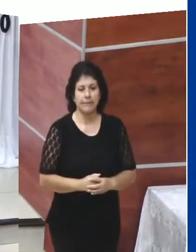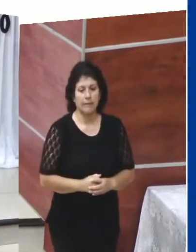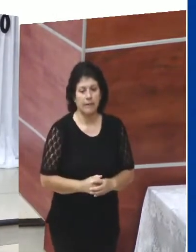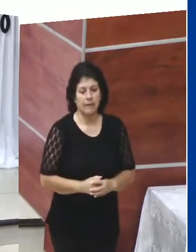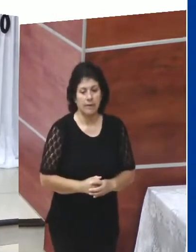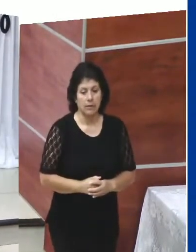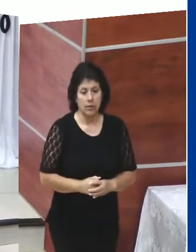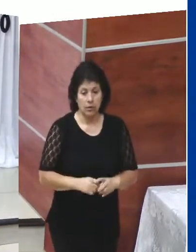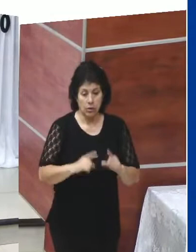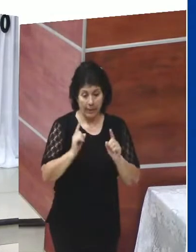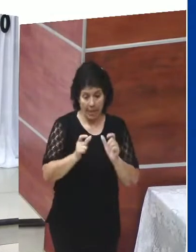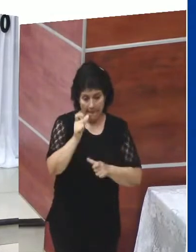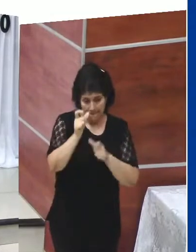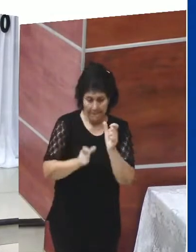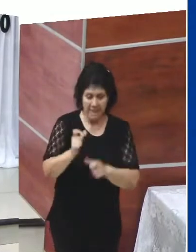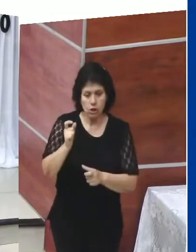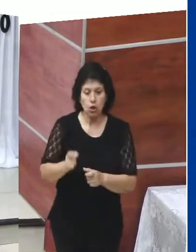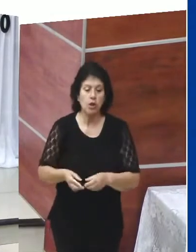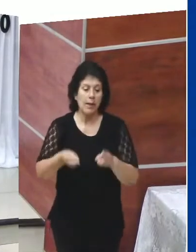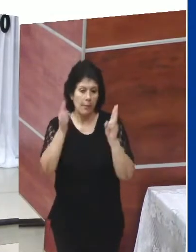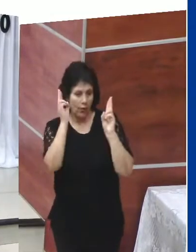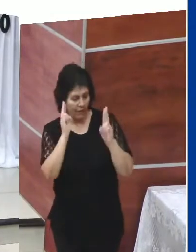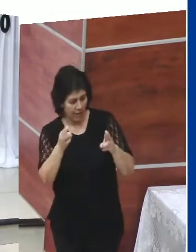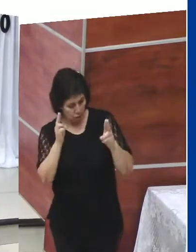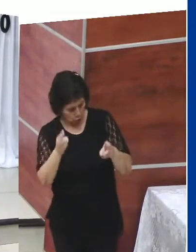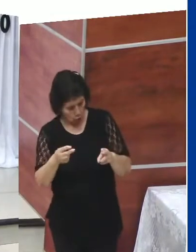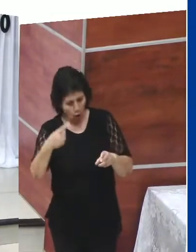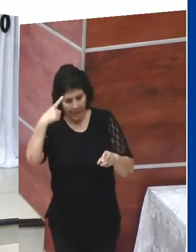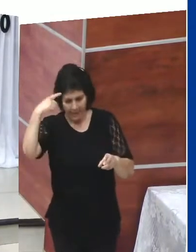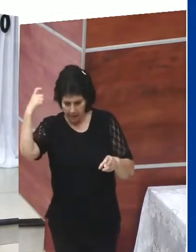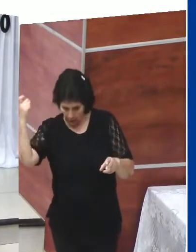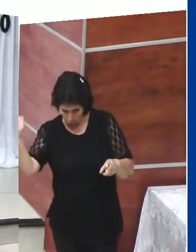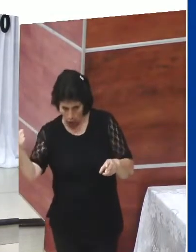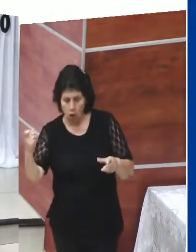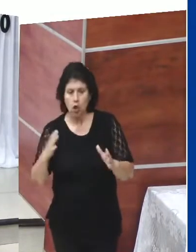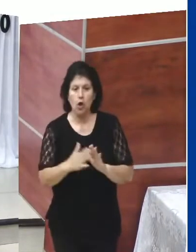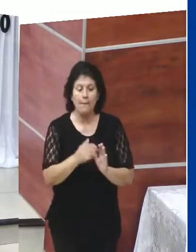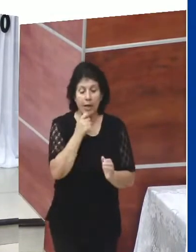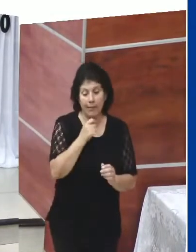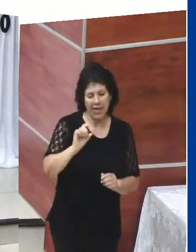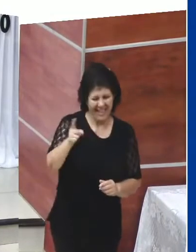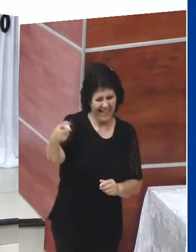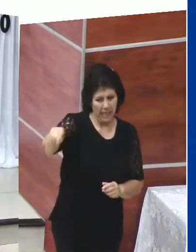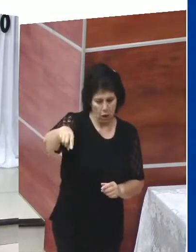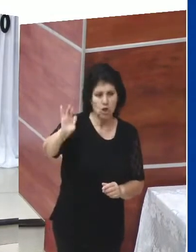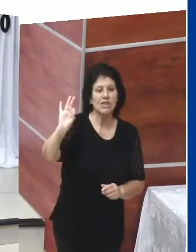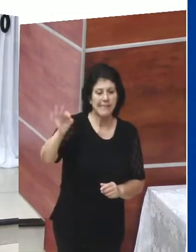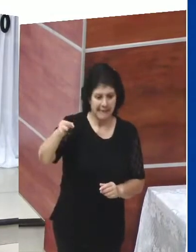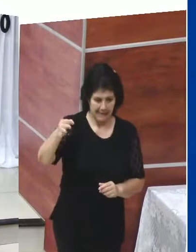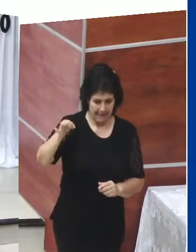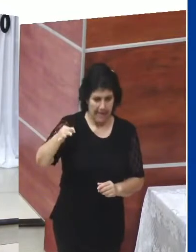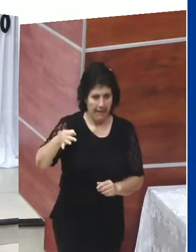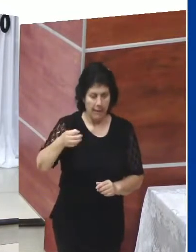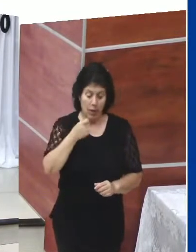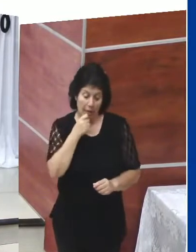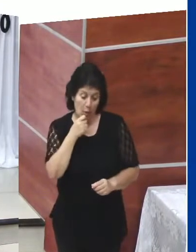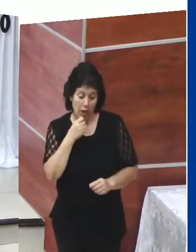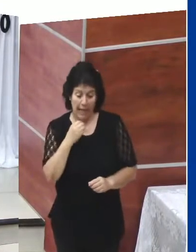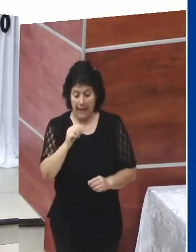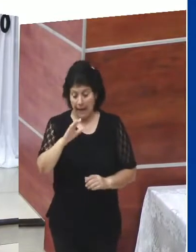Los pedagogos, los docentes, saben que niños malnutridos son un desafío para la enseñanza,